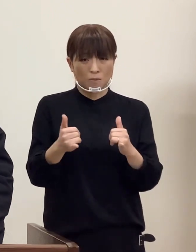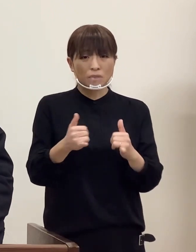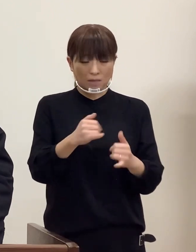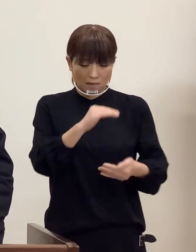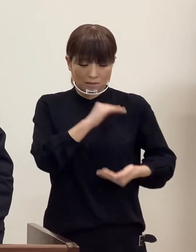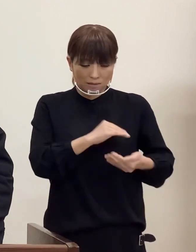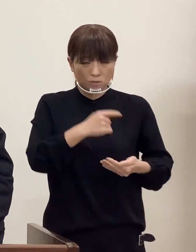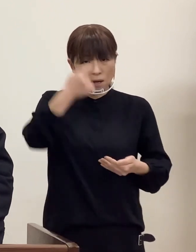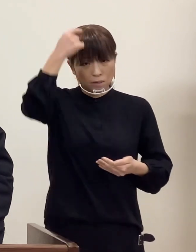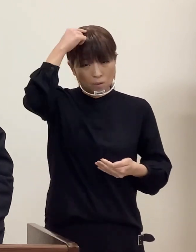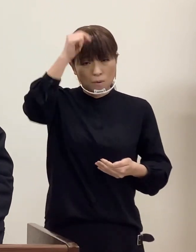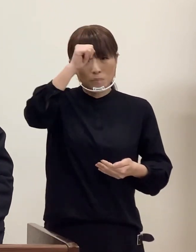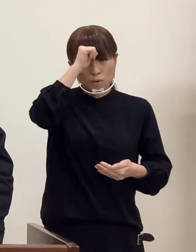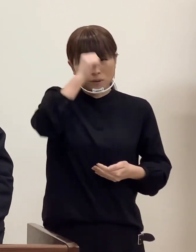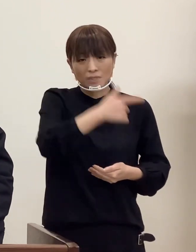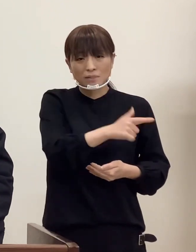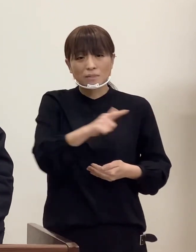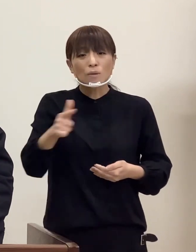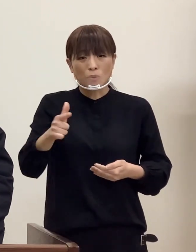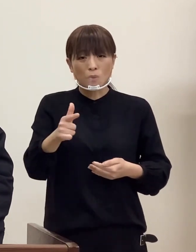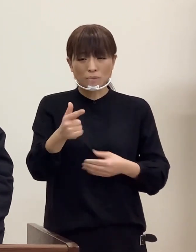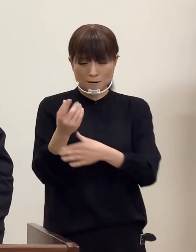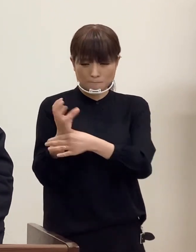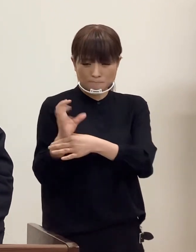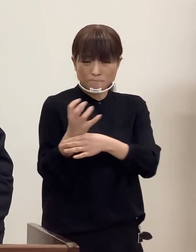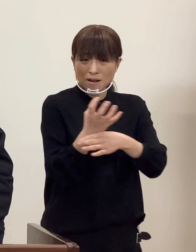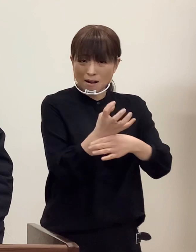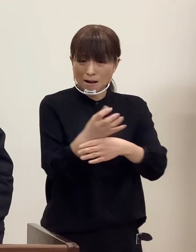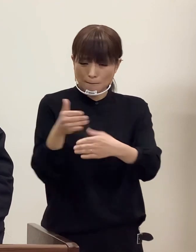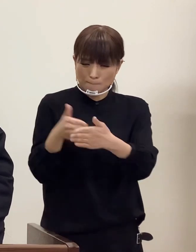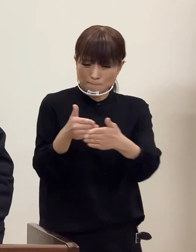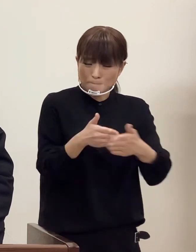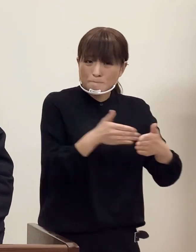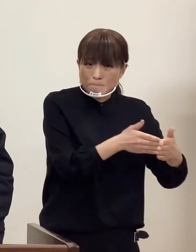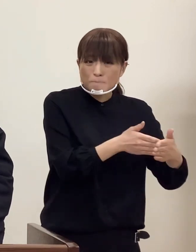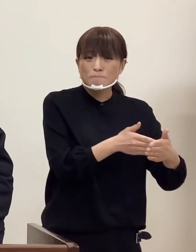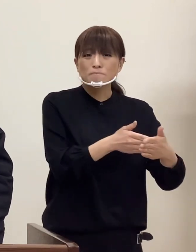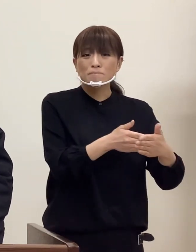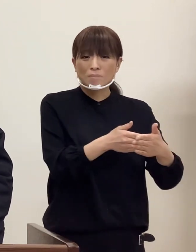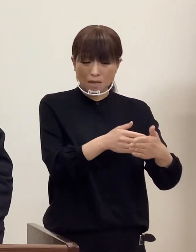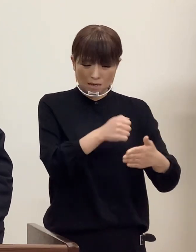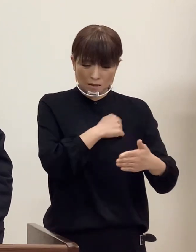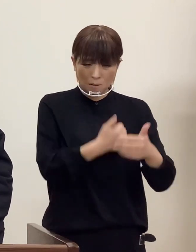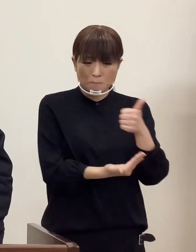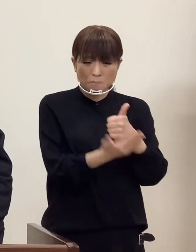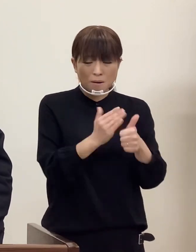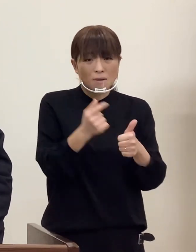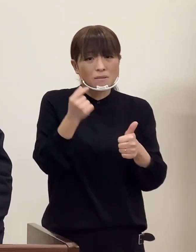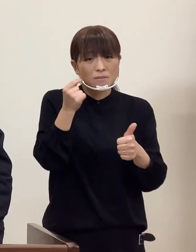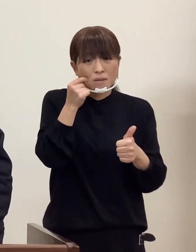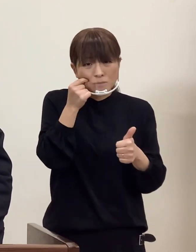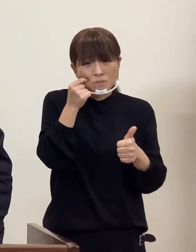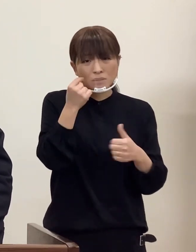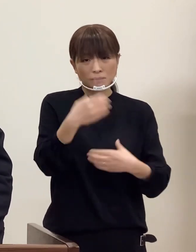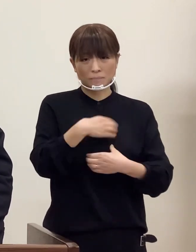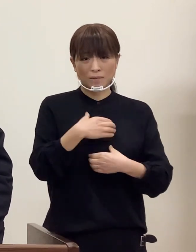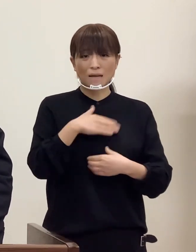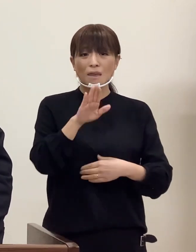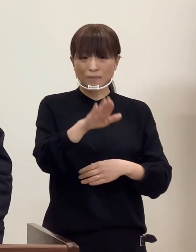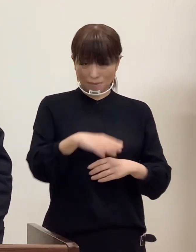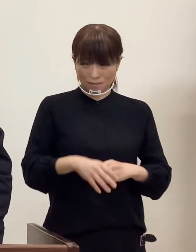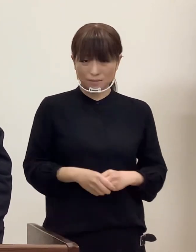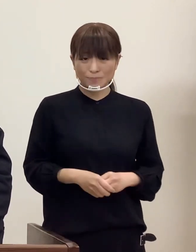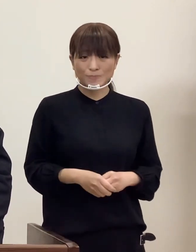脳疾患などで、救を要する方の命が助けられなくなる事態も生じかねません